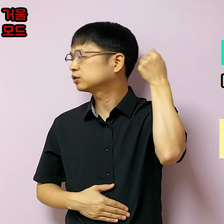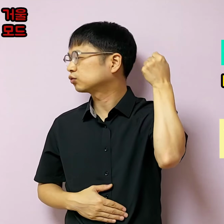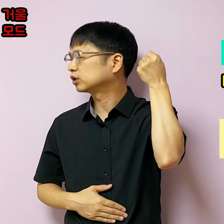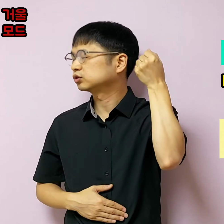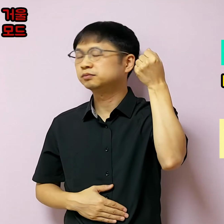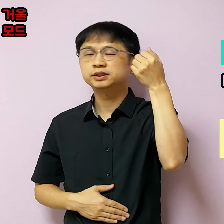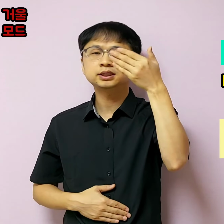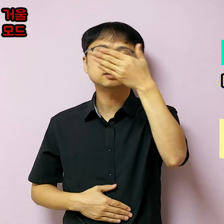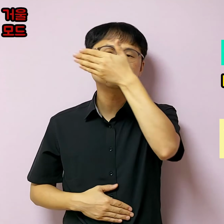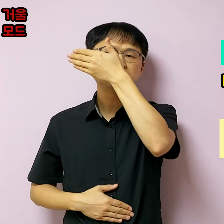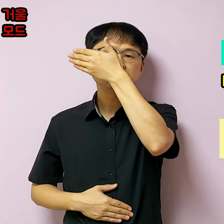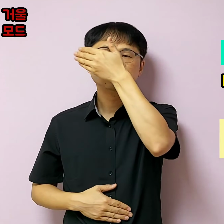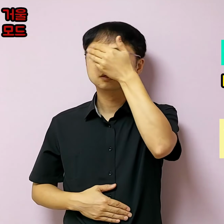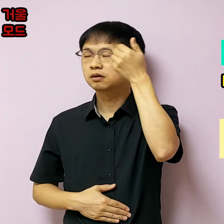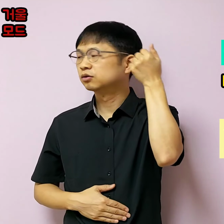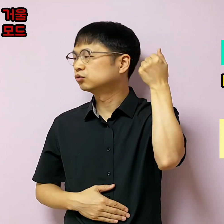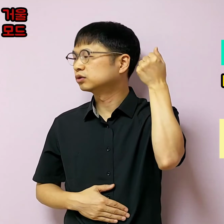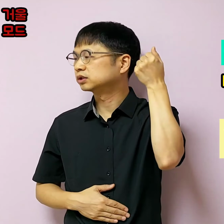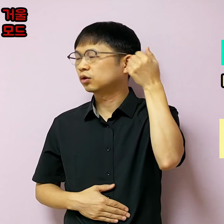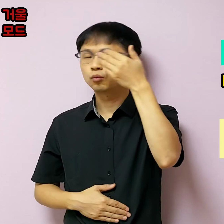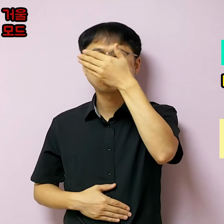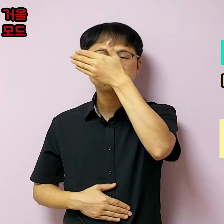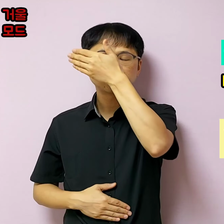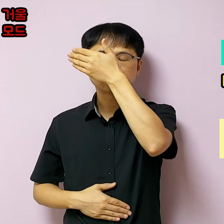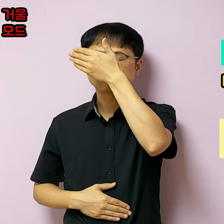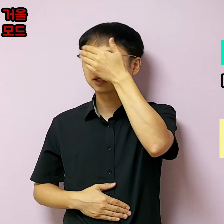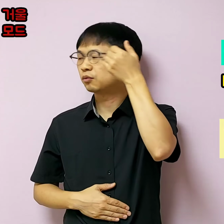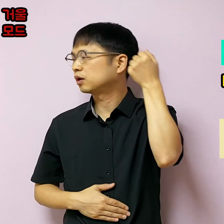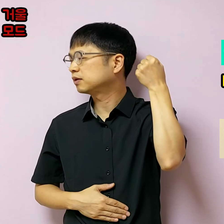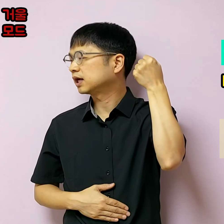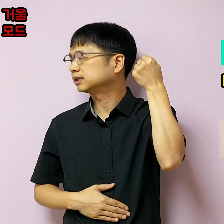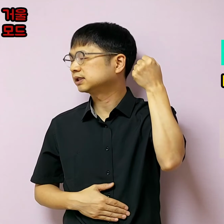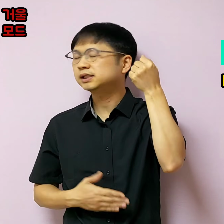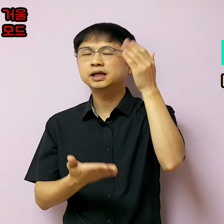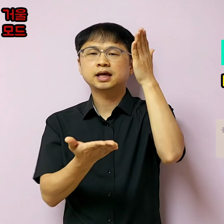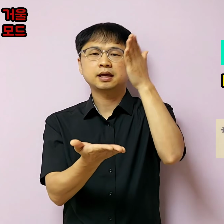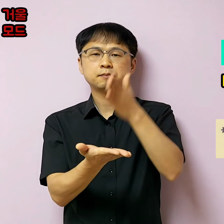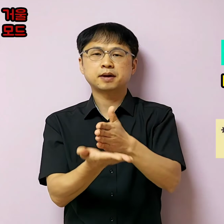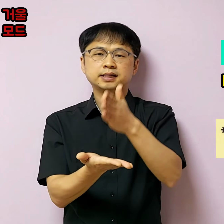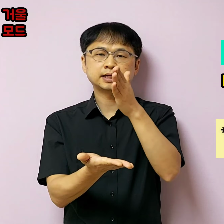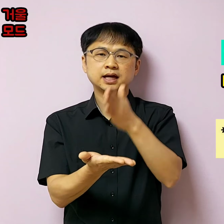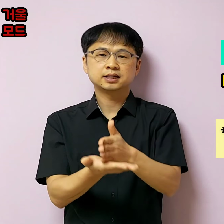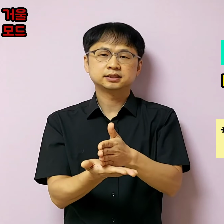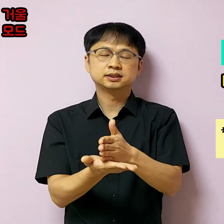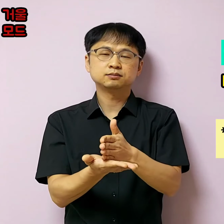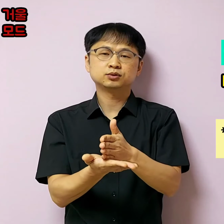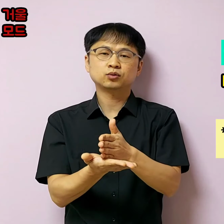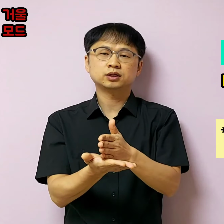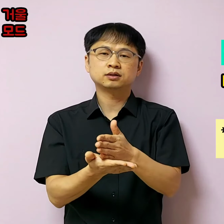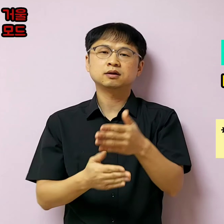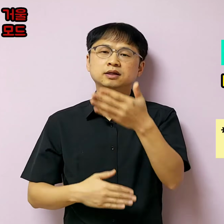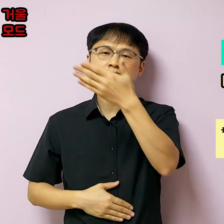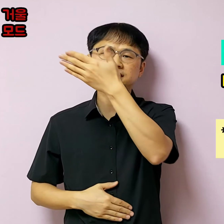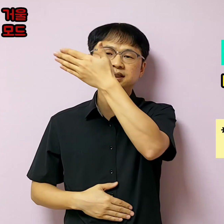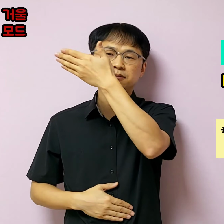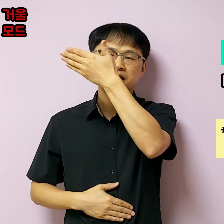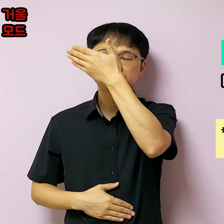반대쪽으로 해주시면 시선을 거두는 거죠. 외면하는 겁니다. 외면하지 말자. 진심을 속이는 것, 자신의